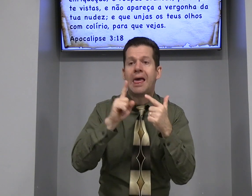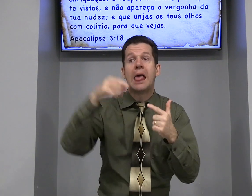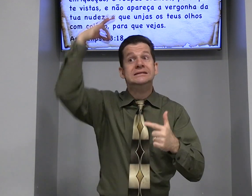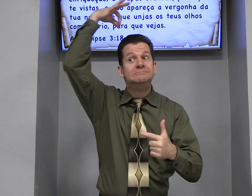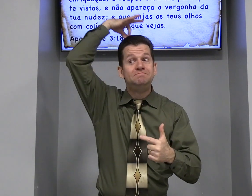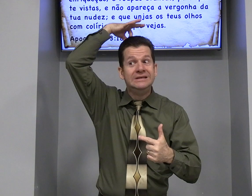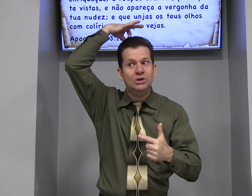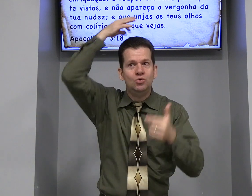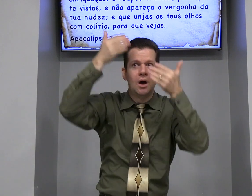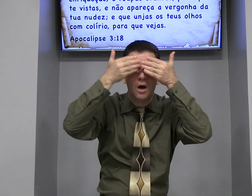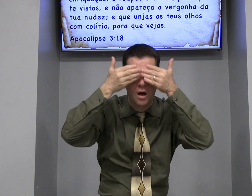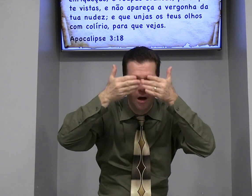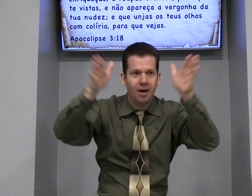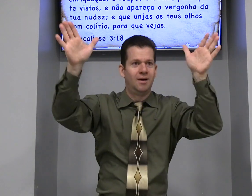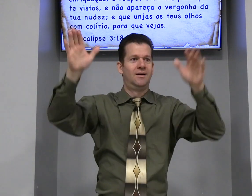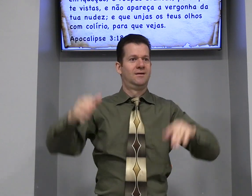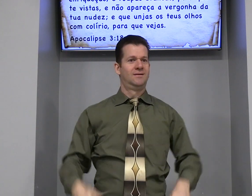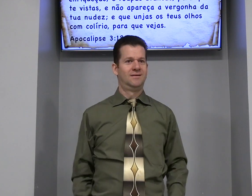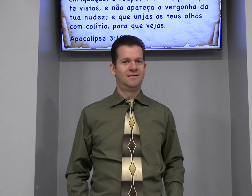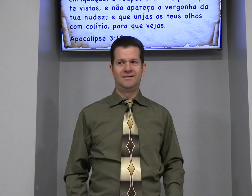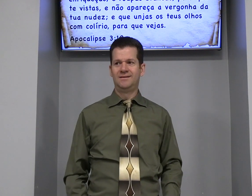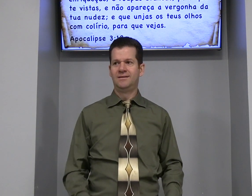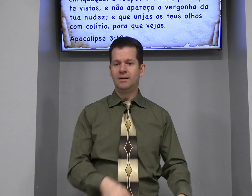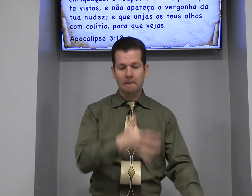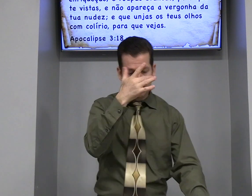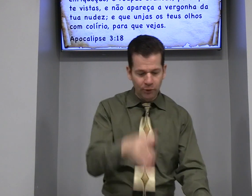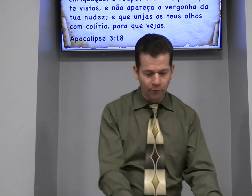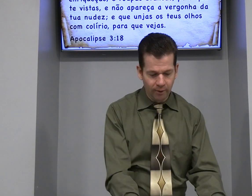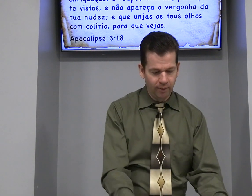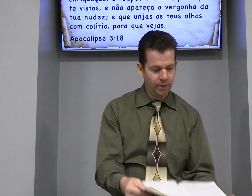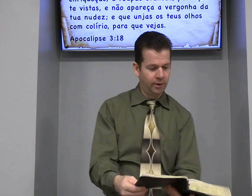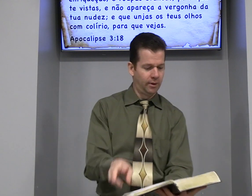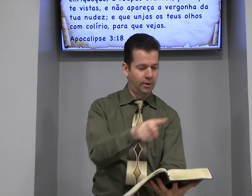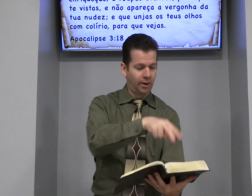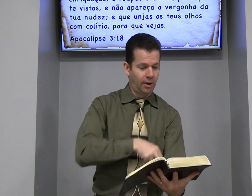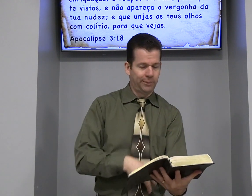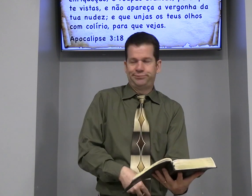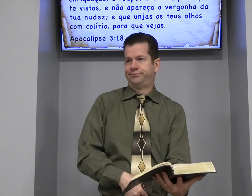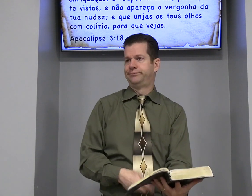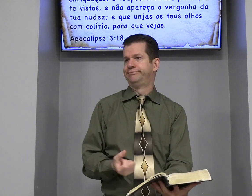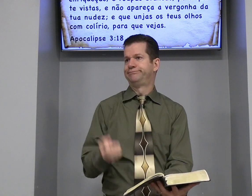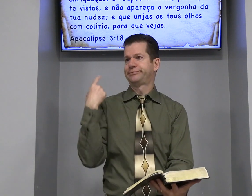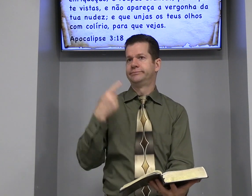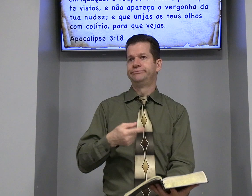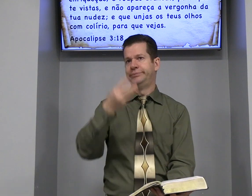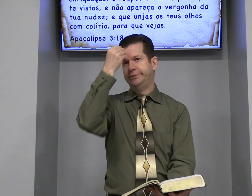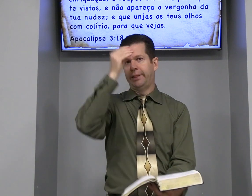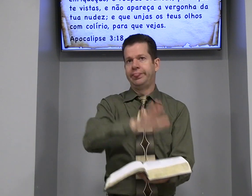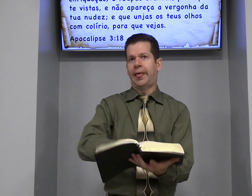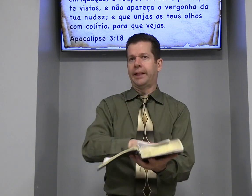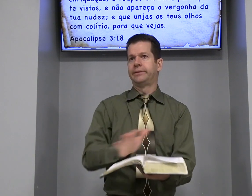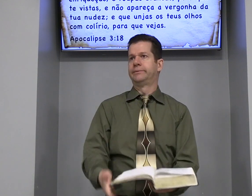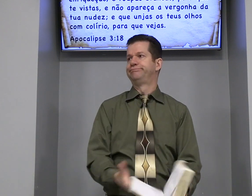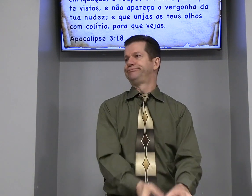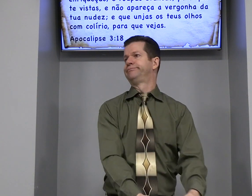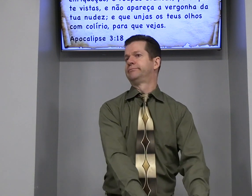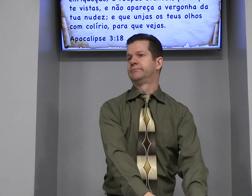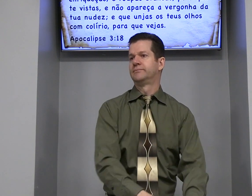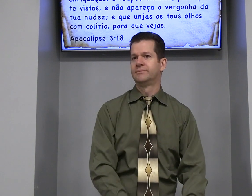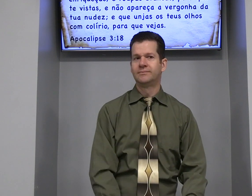Não é os olhos de verdade o colírio, não. É o espírito abrir seu entendimento. Às vezes você lê a Bíblia e fala,